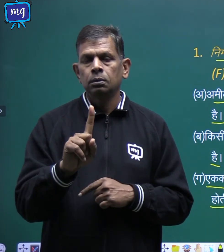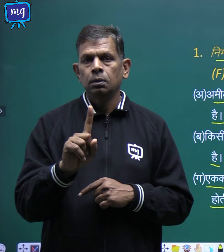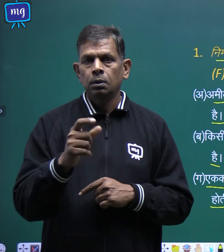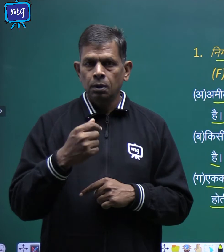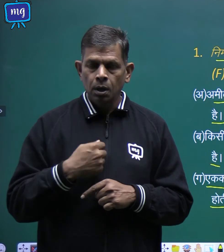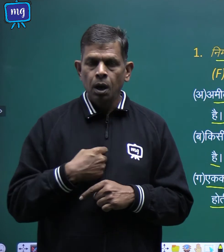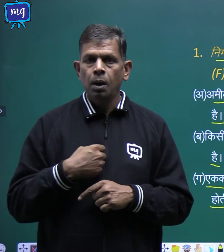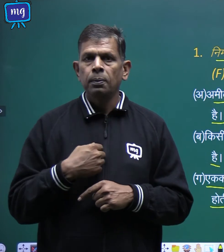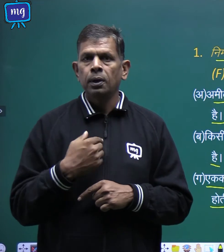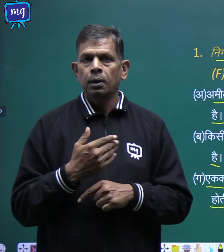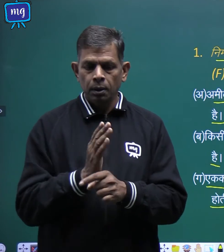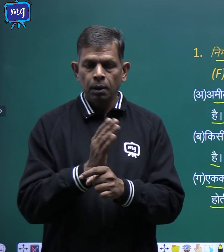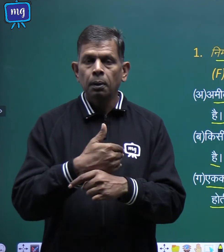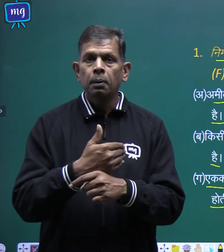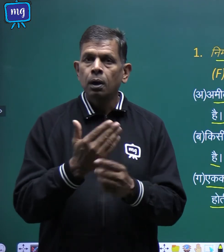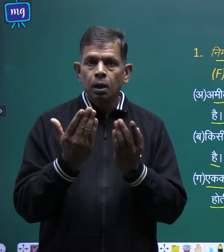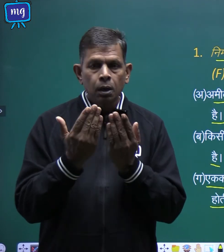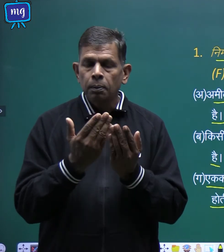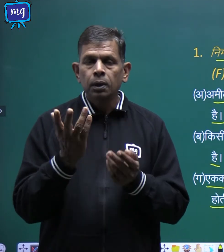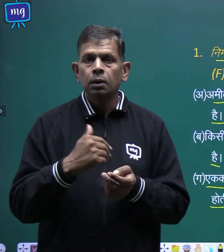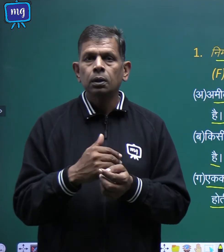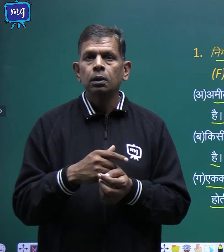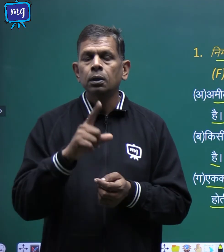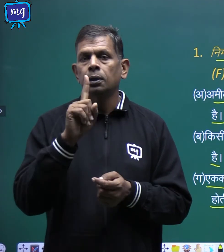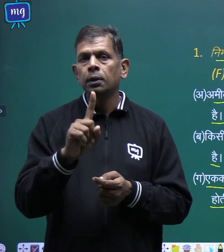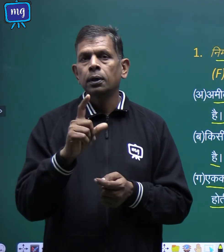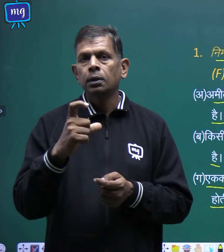हमने पढ़ा था ना, एक कोशिक जीव में